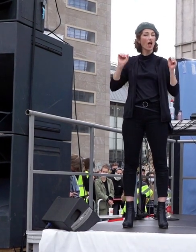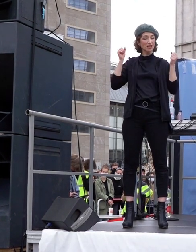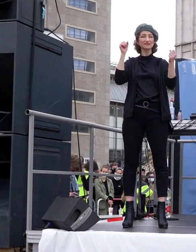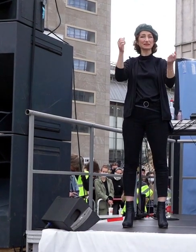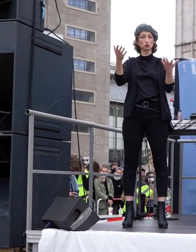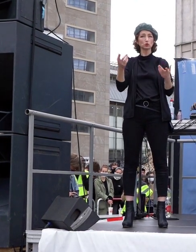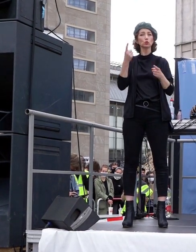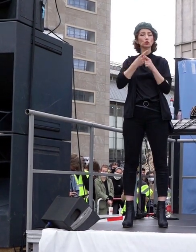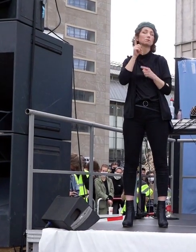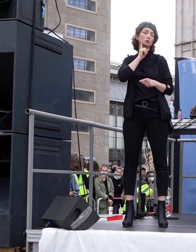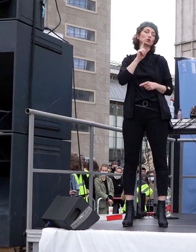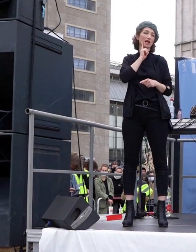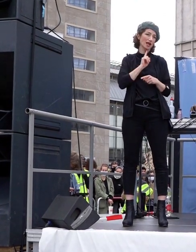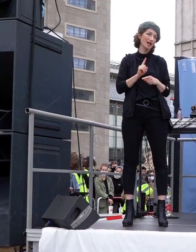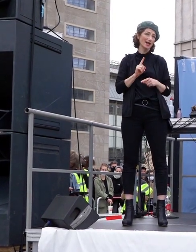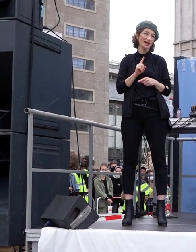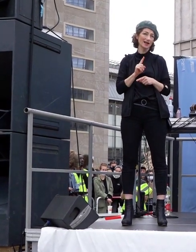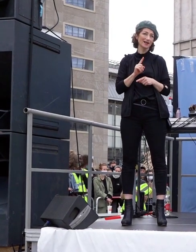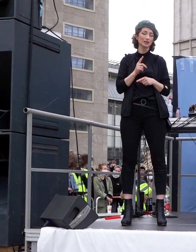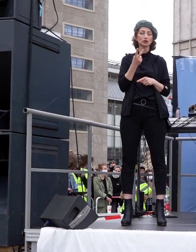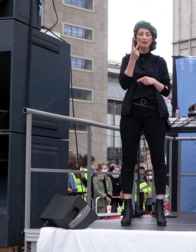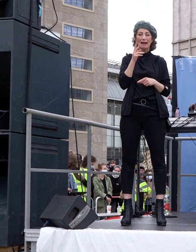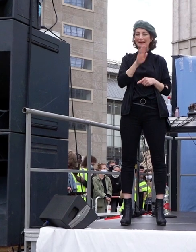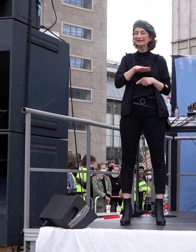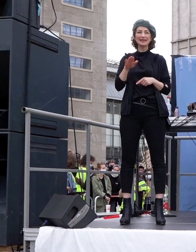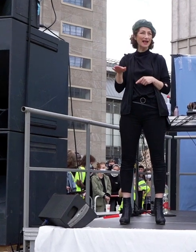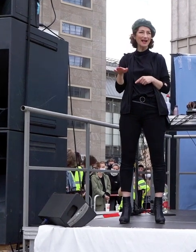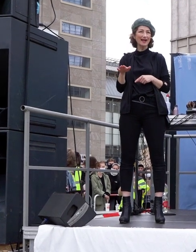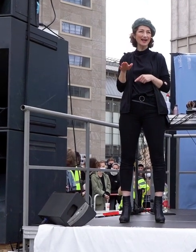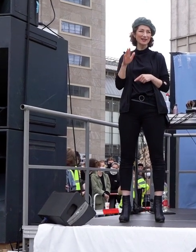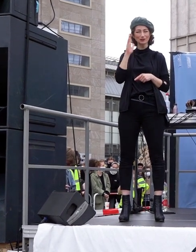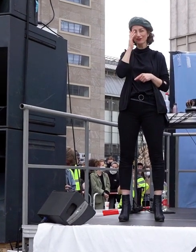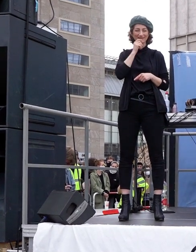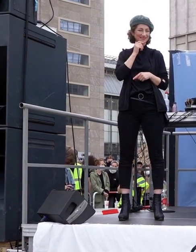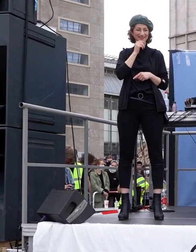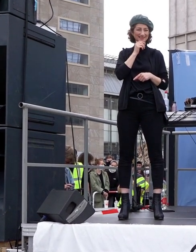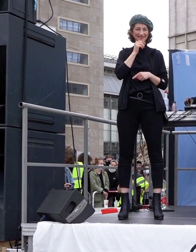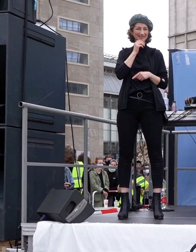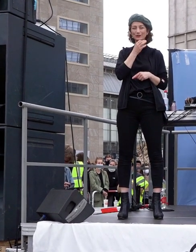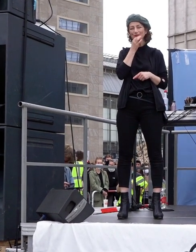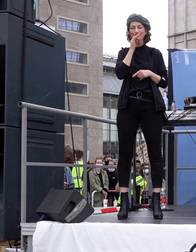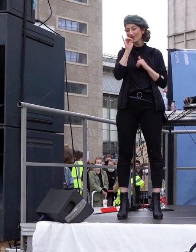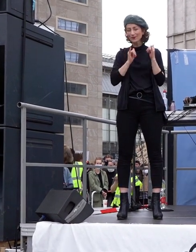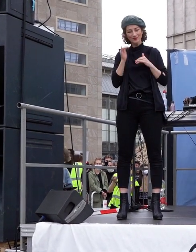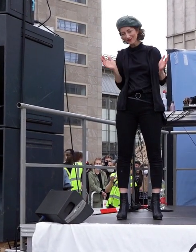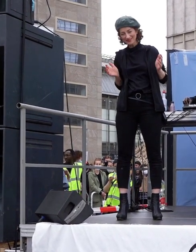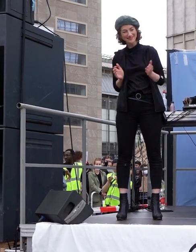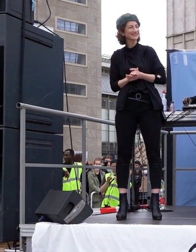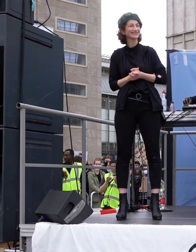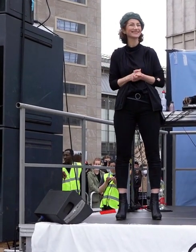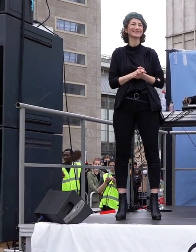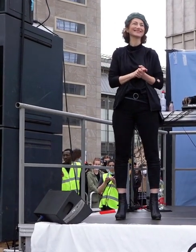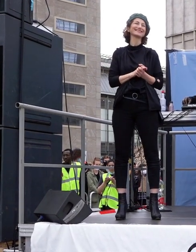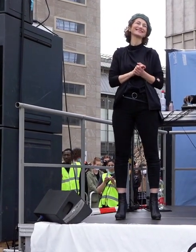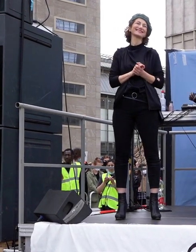ist Mutter von zwei wunderschönen, schwarzen, jungen Frauen.